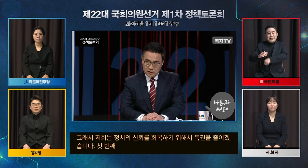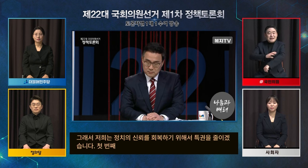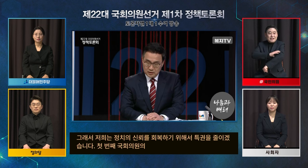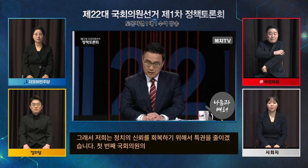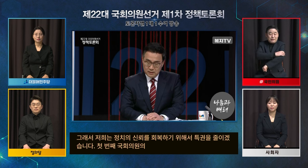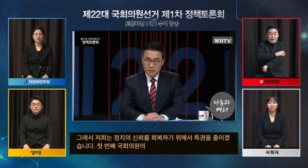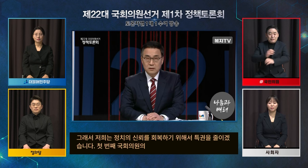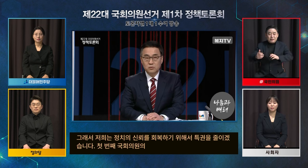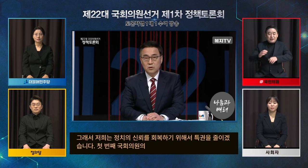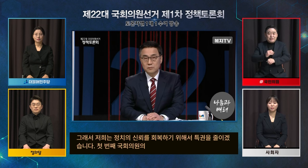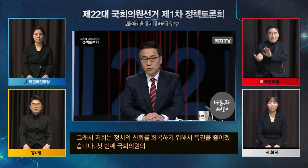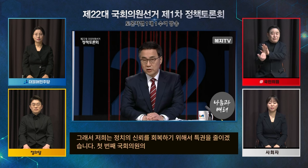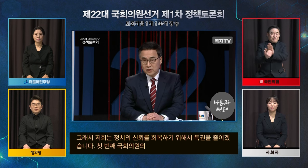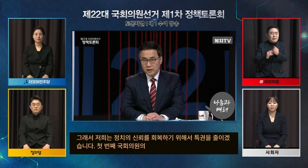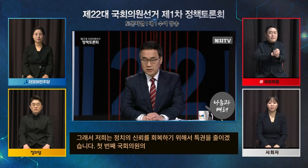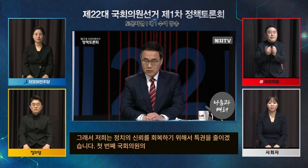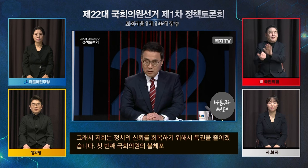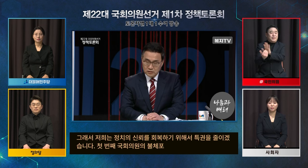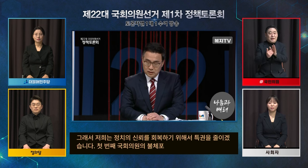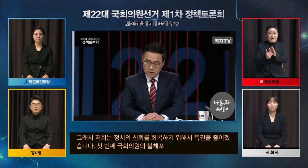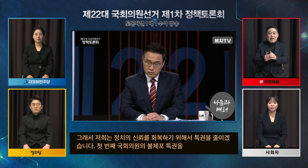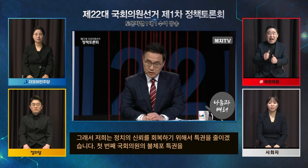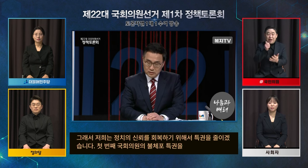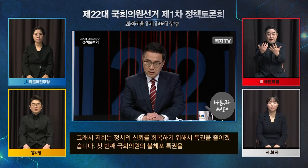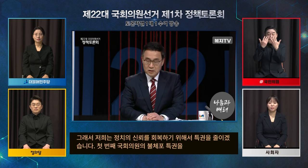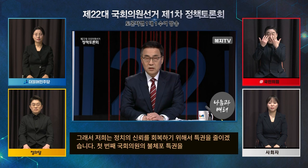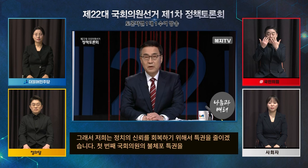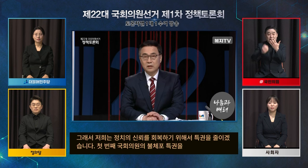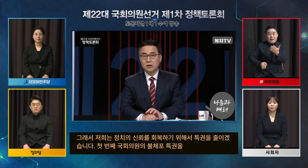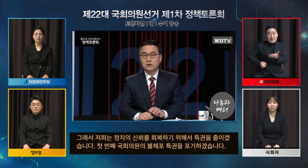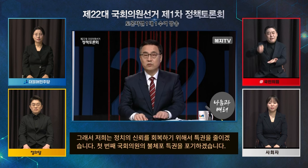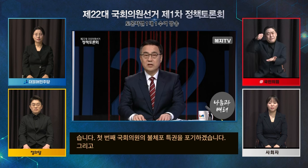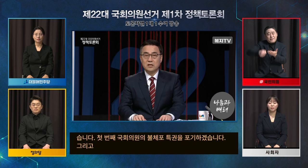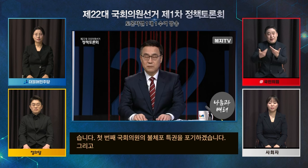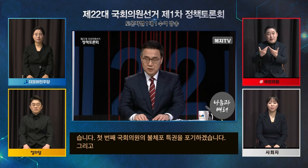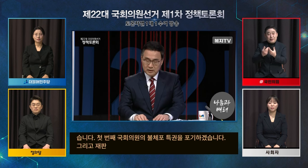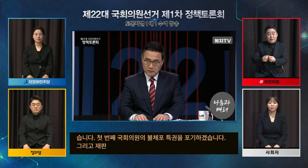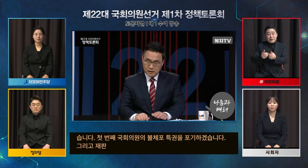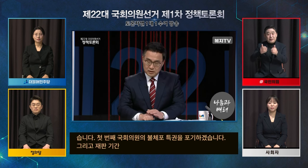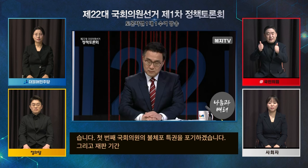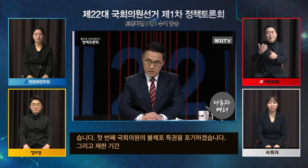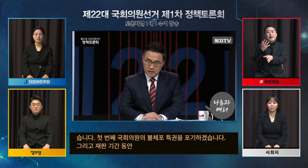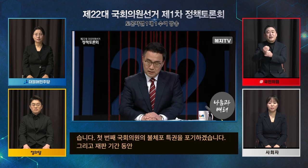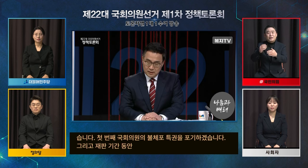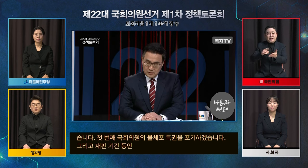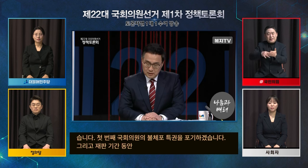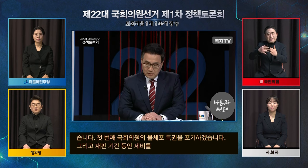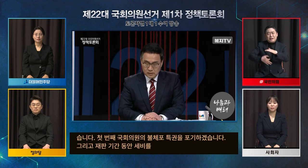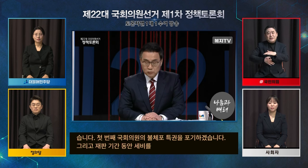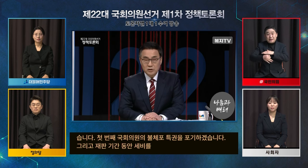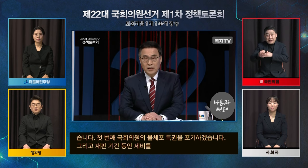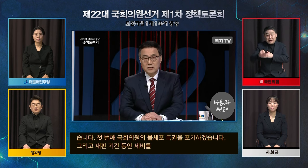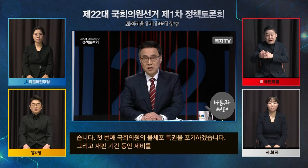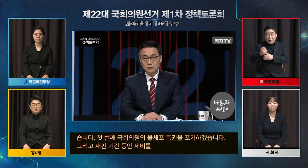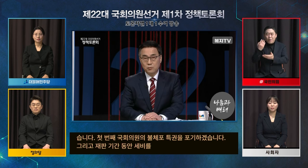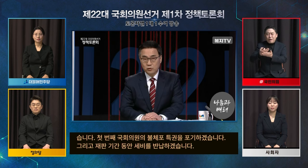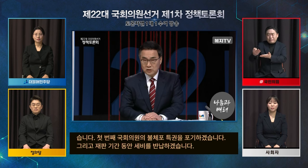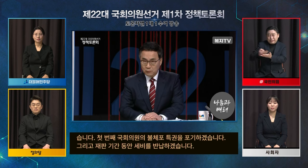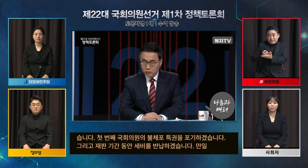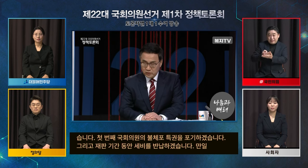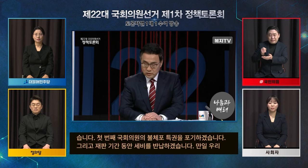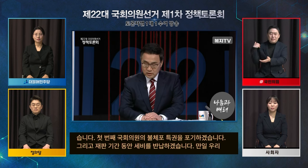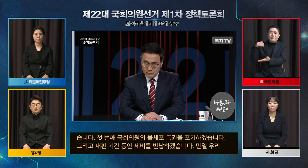포기하겠습니다. 그리고 금고형 이상의 재가 확정될 경우에는 재판기관 중간에 세비를 반납하겠습니다. 만일 우리 당의 책임으로